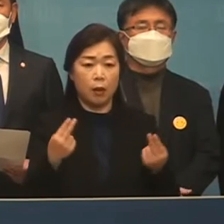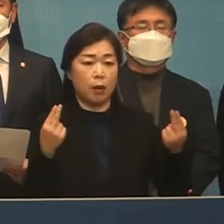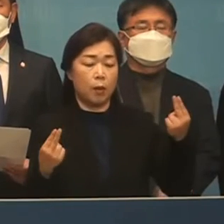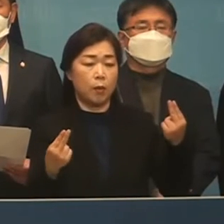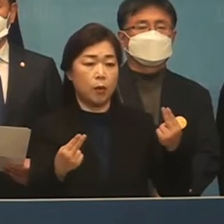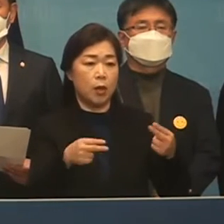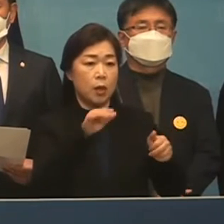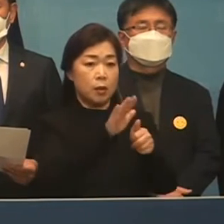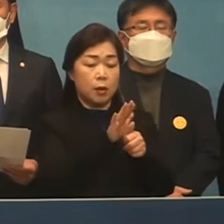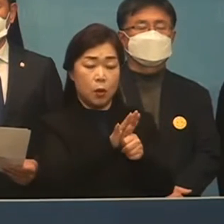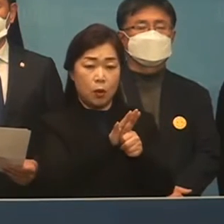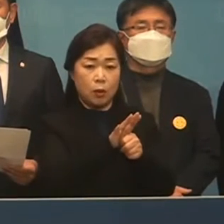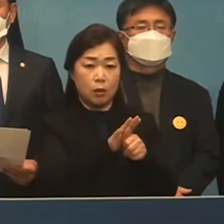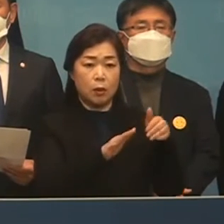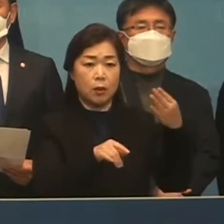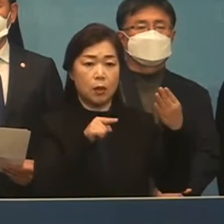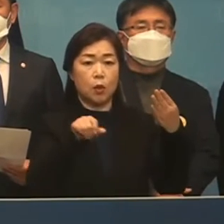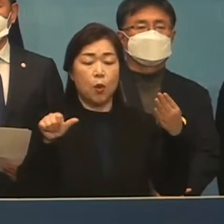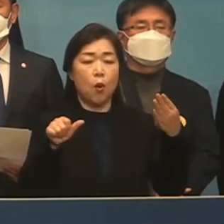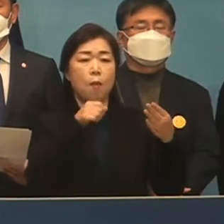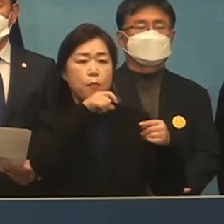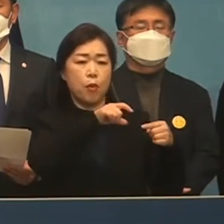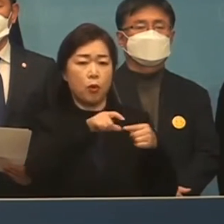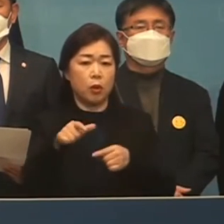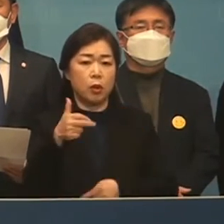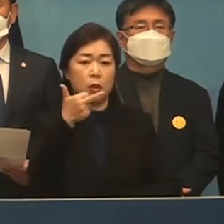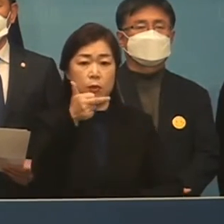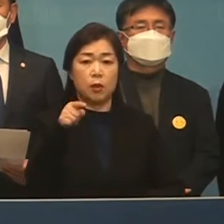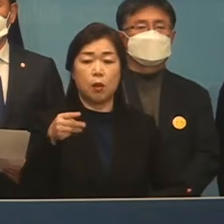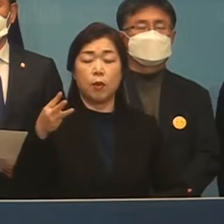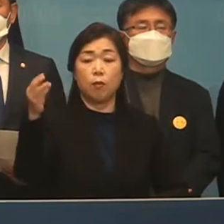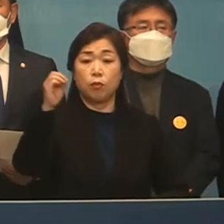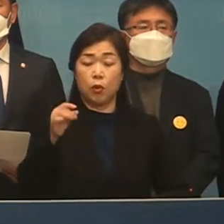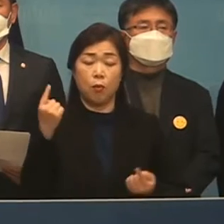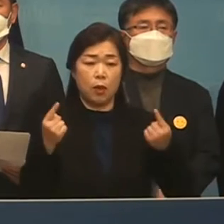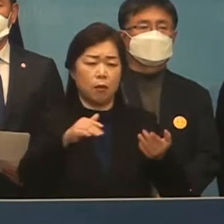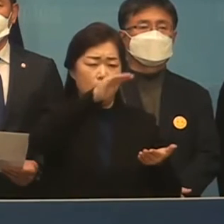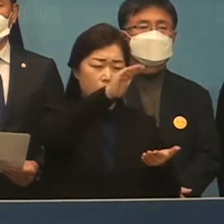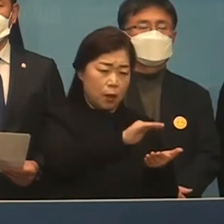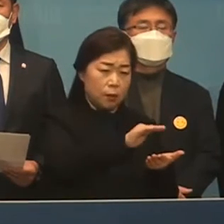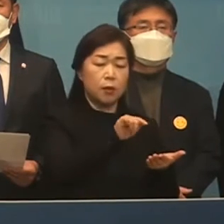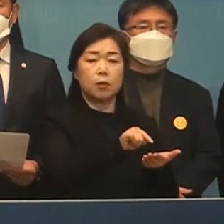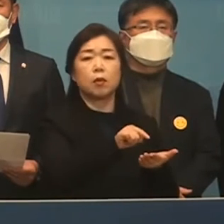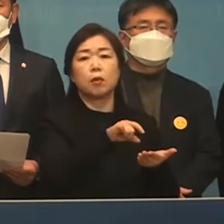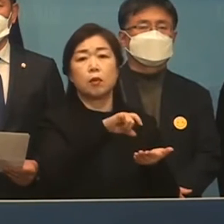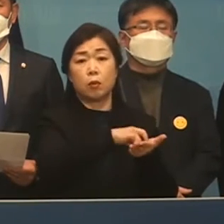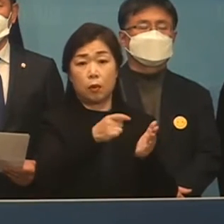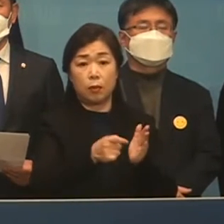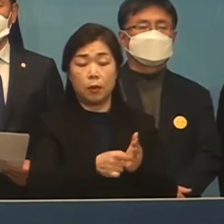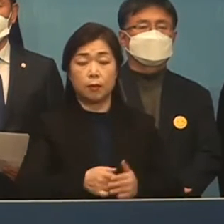4.5%로 선진국 평균 17.3%에 비해 턱없이 낮은 수준입니다.